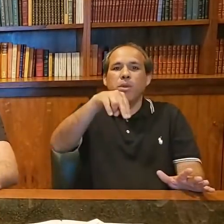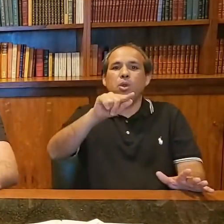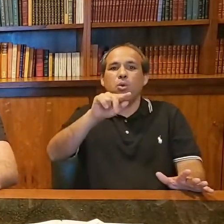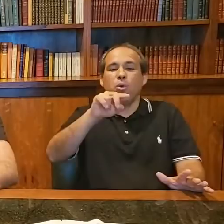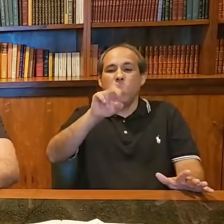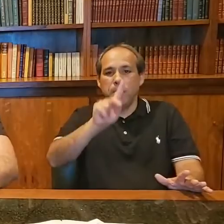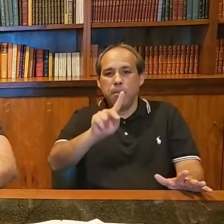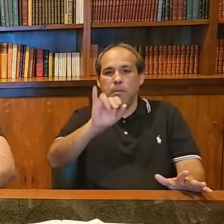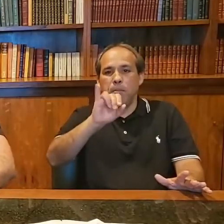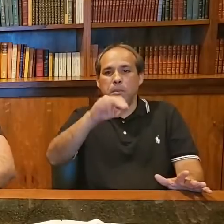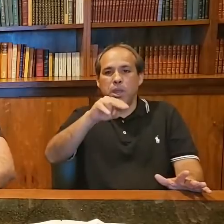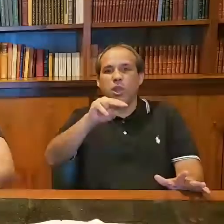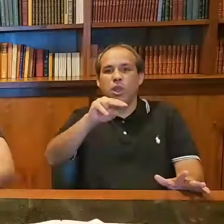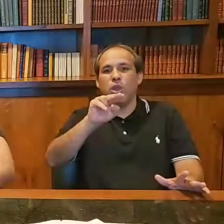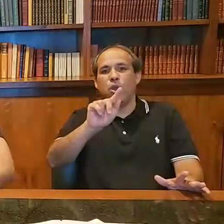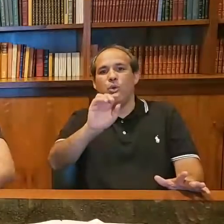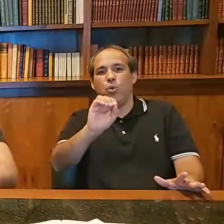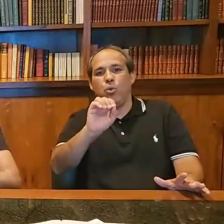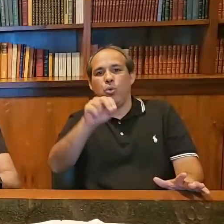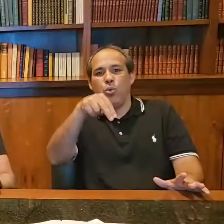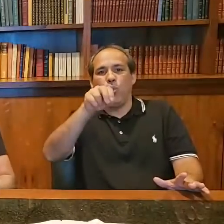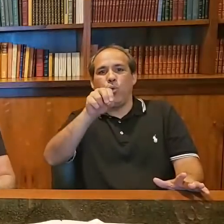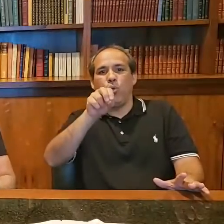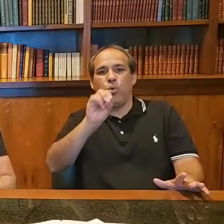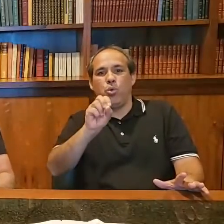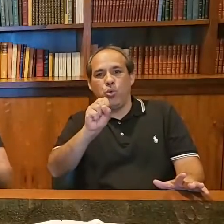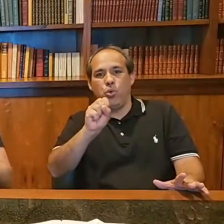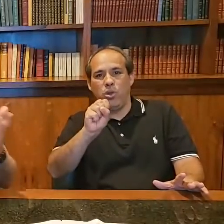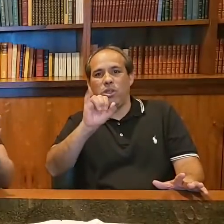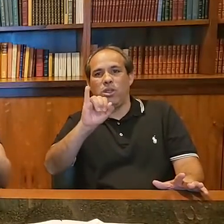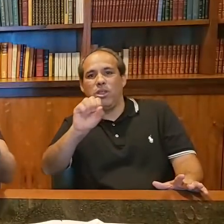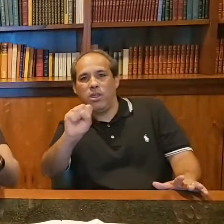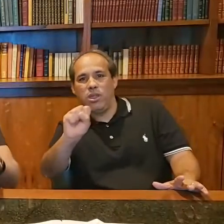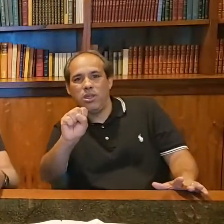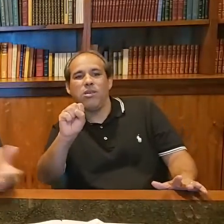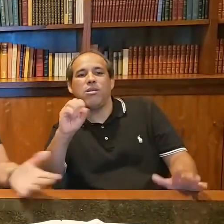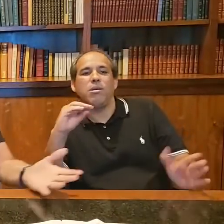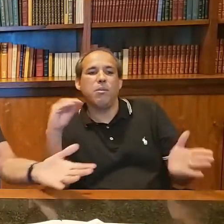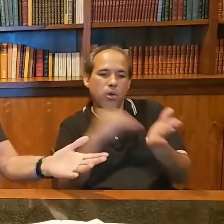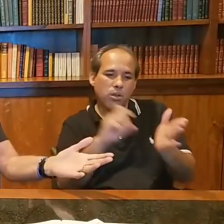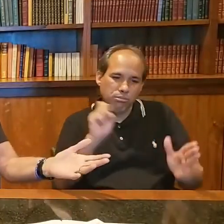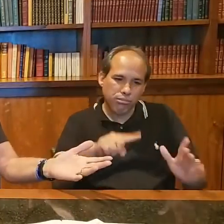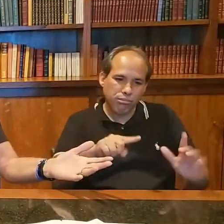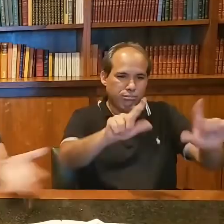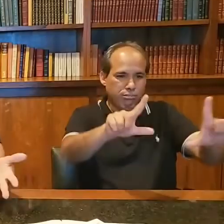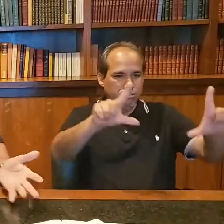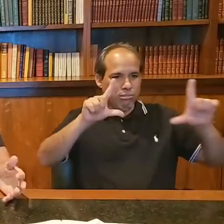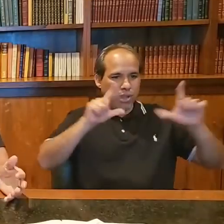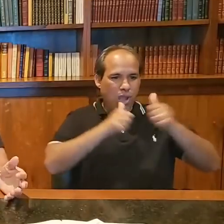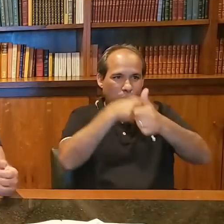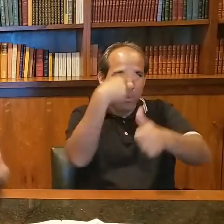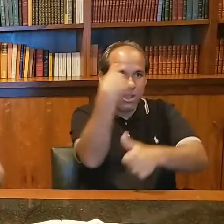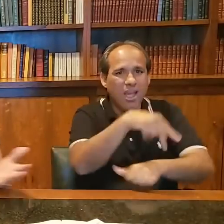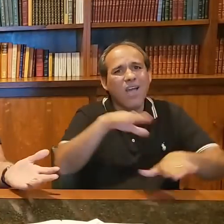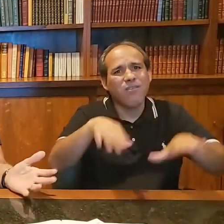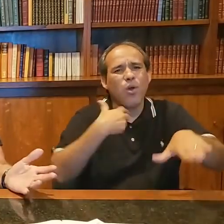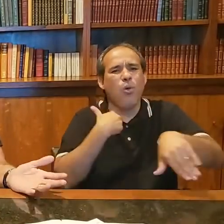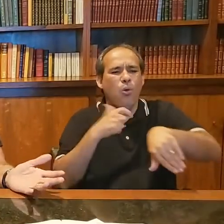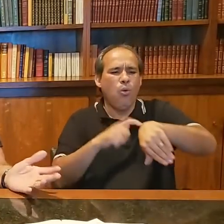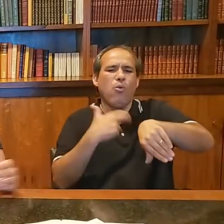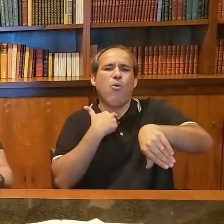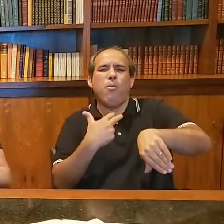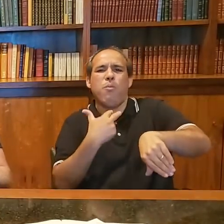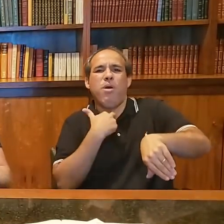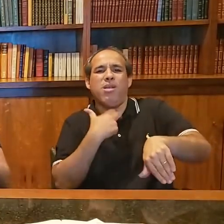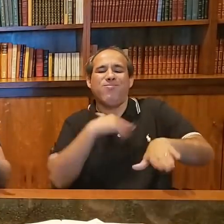03 de junho, pronto. E clica ali e vai lá para o pro programa. E eu, muitas vezes, né, não posso, estou ocupado nesse horário, em